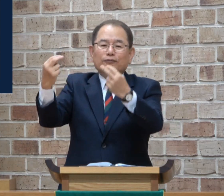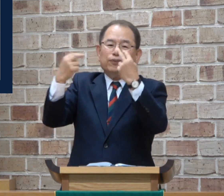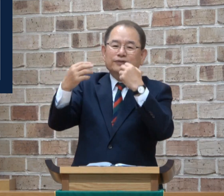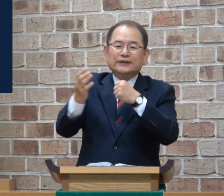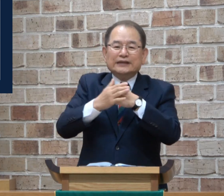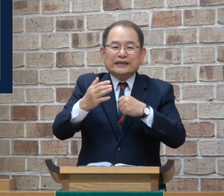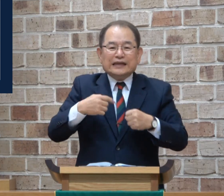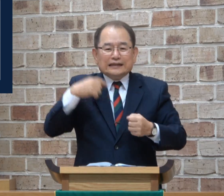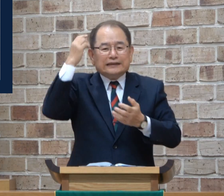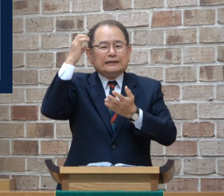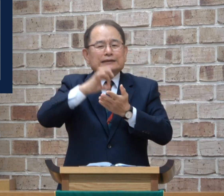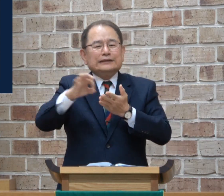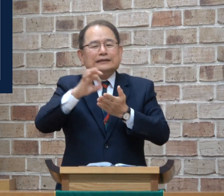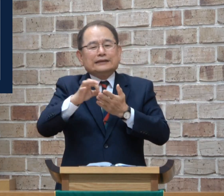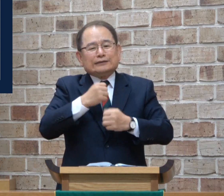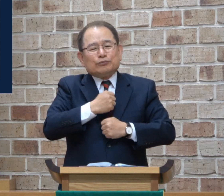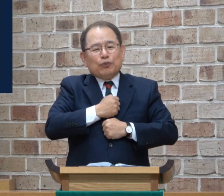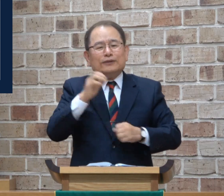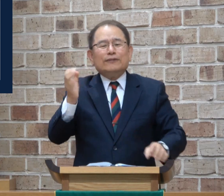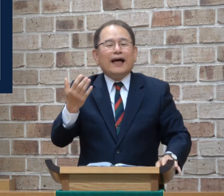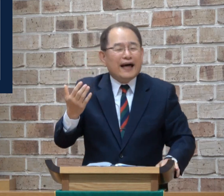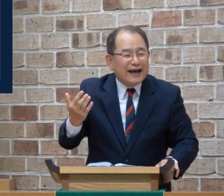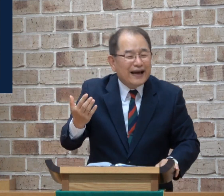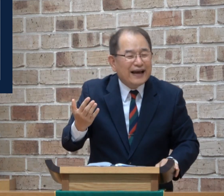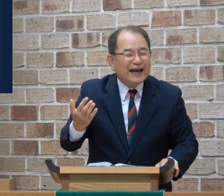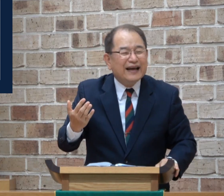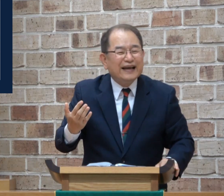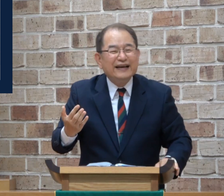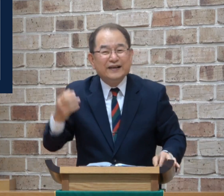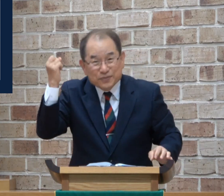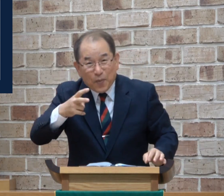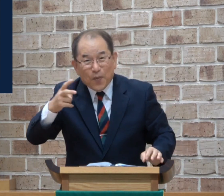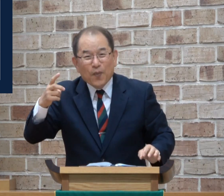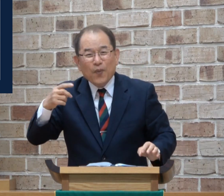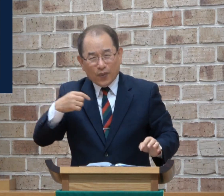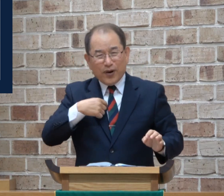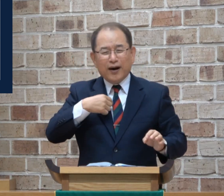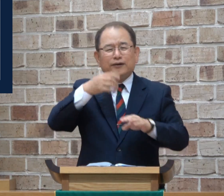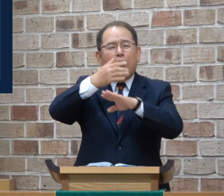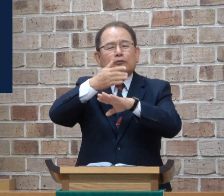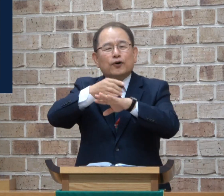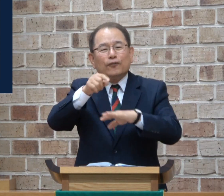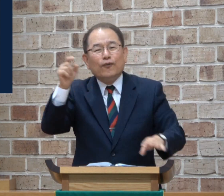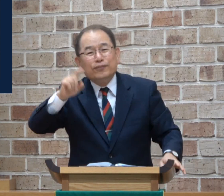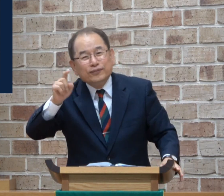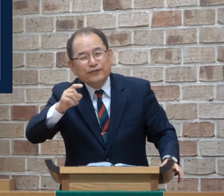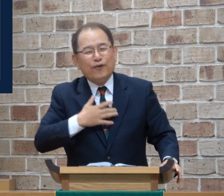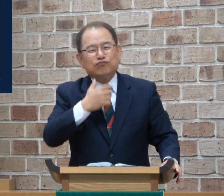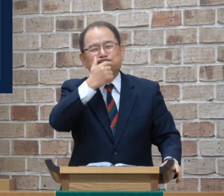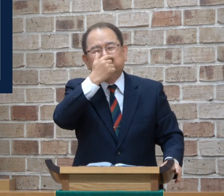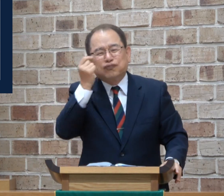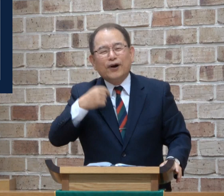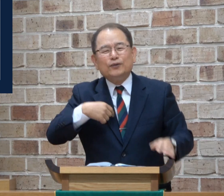그래서 더 조심하게 되고 더 준비하게 됩니다. 제가 부족한 사람인데